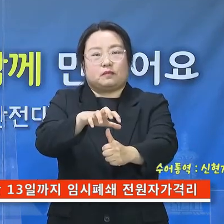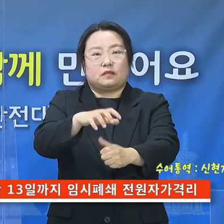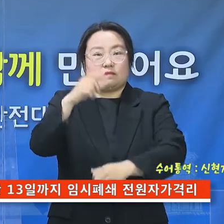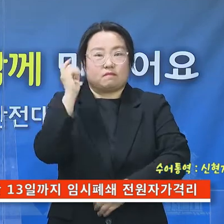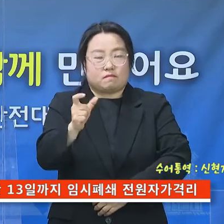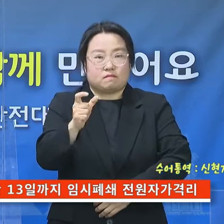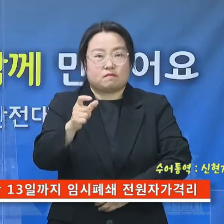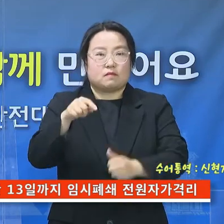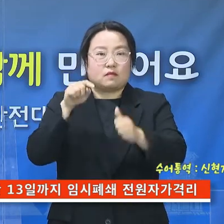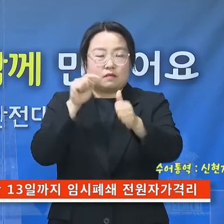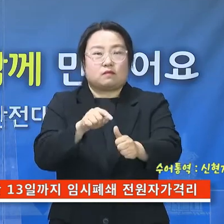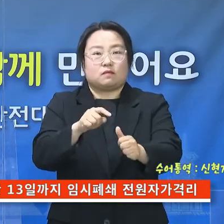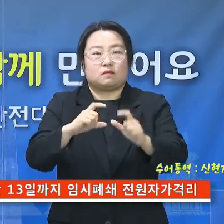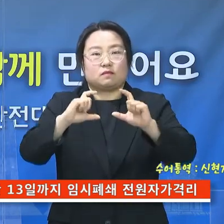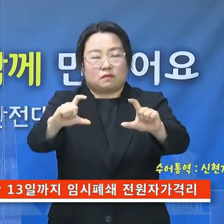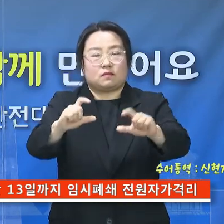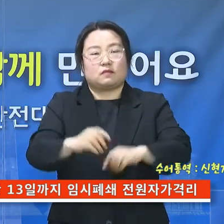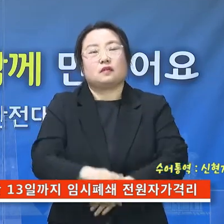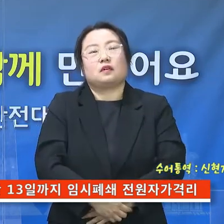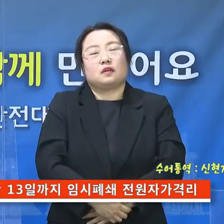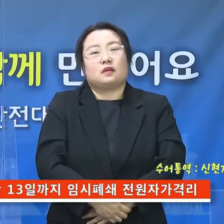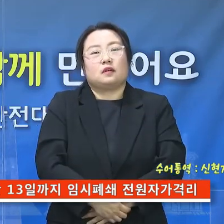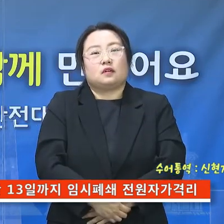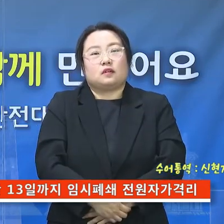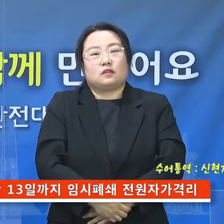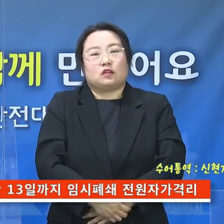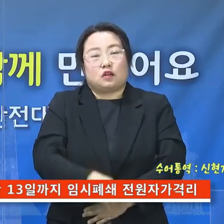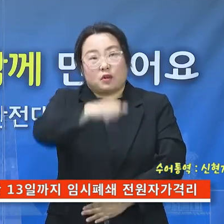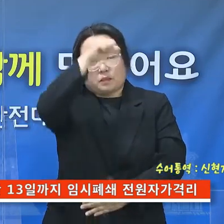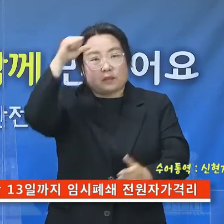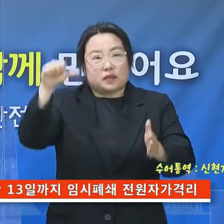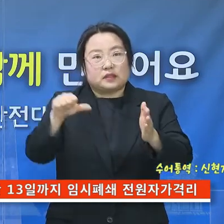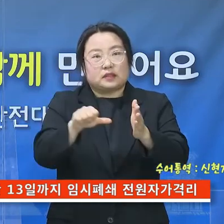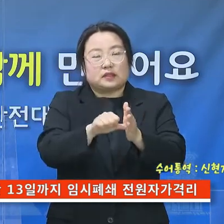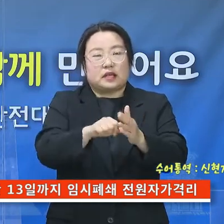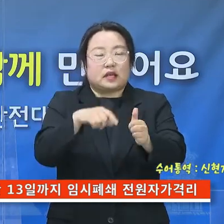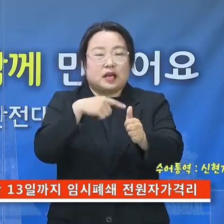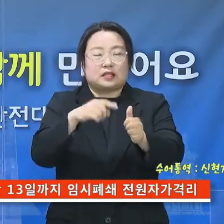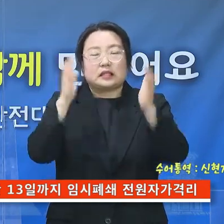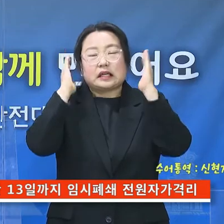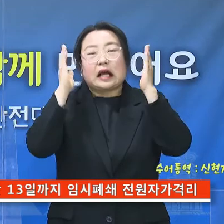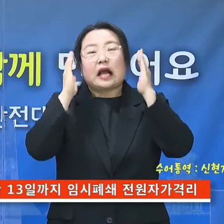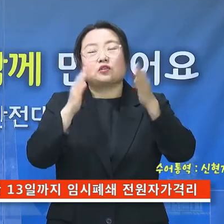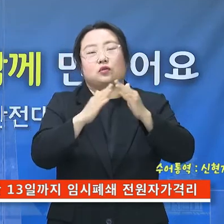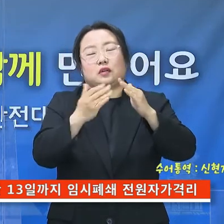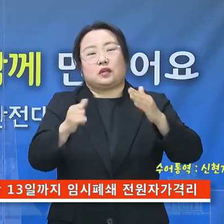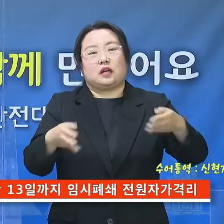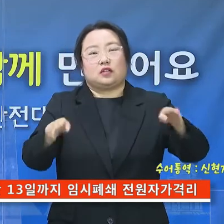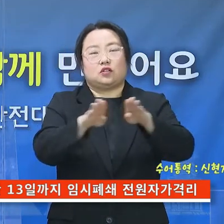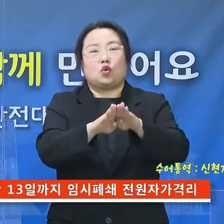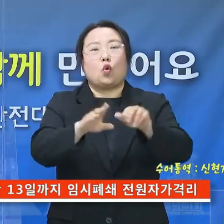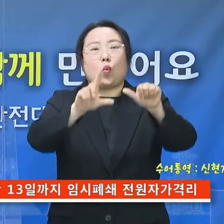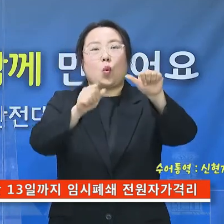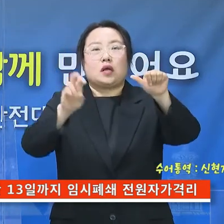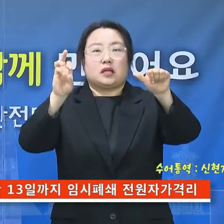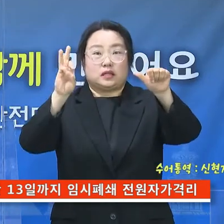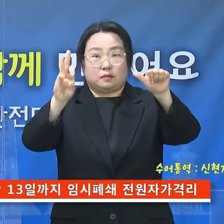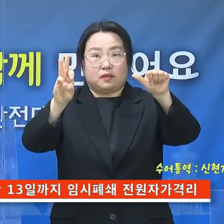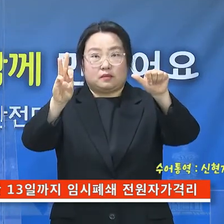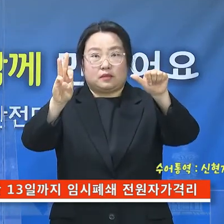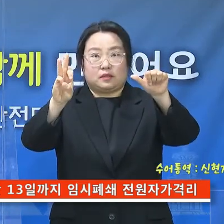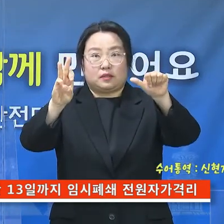이해 하였습니다 이에 따라 평상에서 가족과는 다음주 5월 13일까지 일시